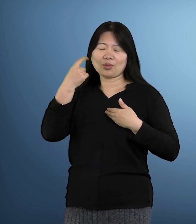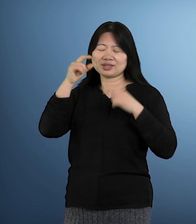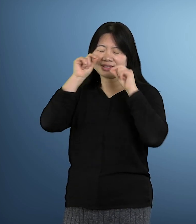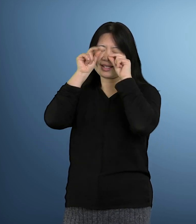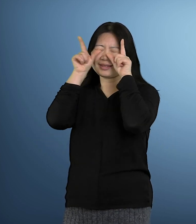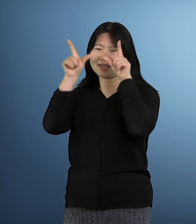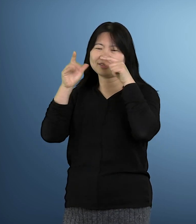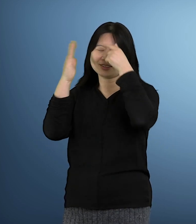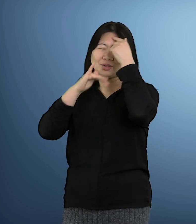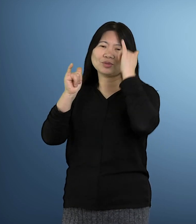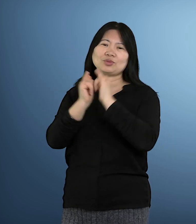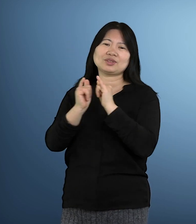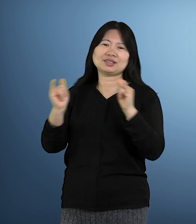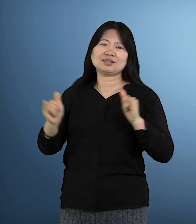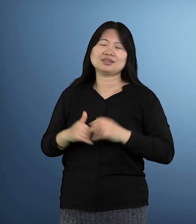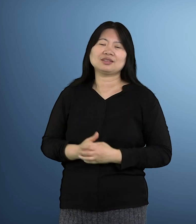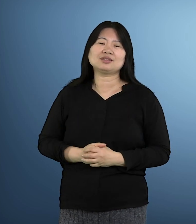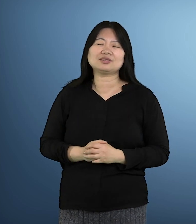깨달은 성도들이,